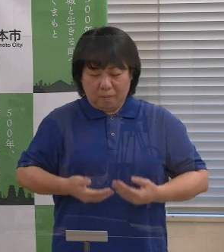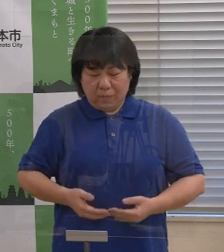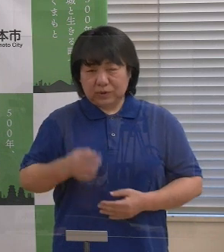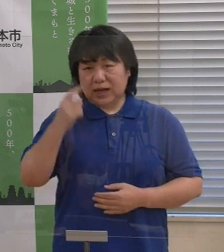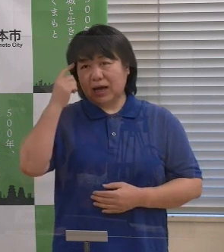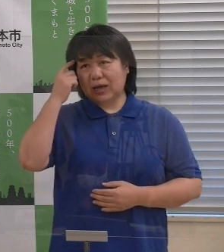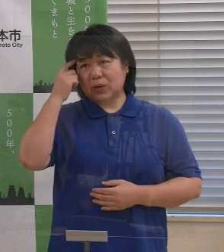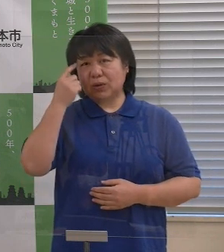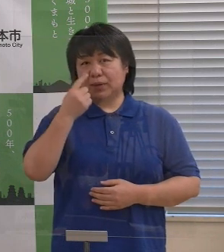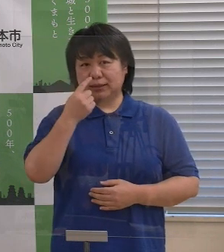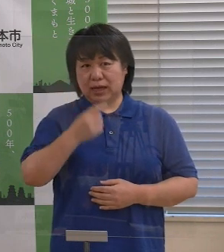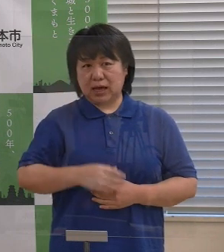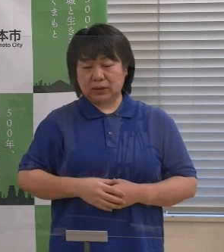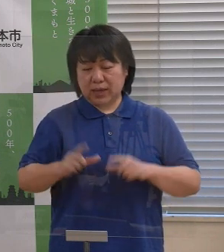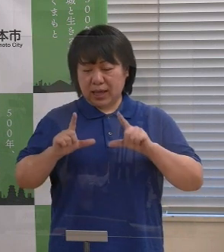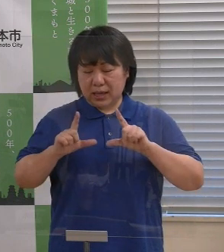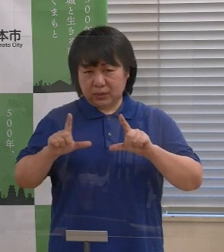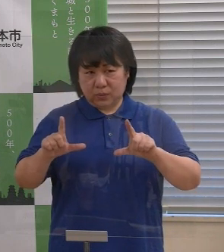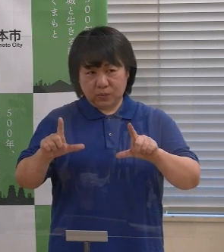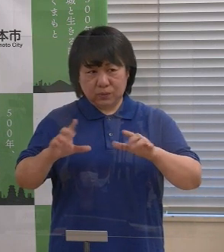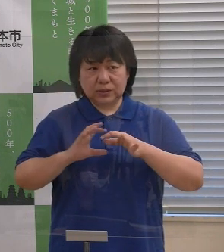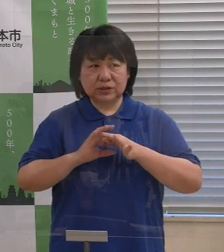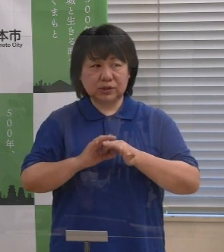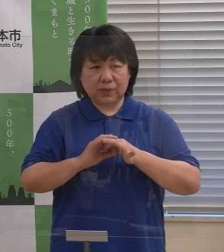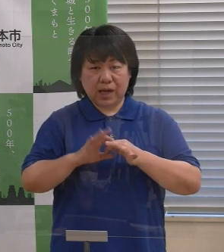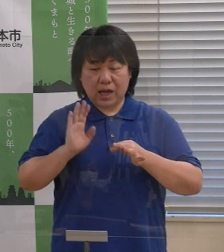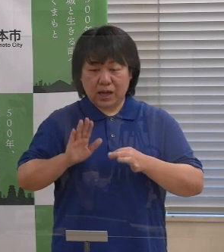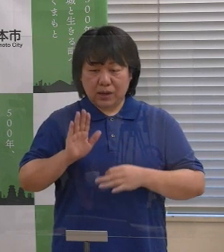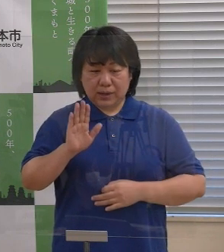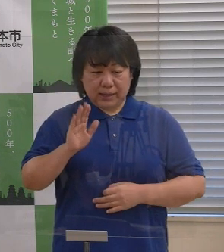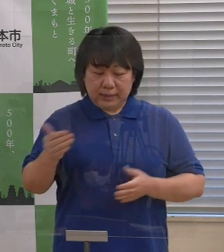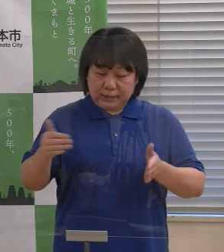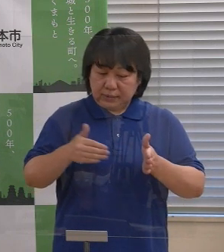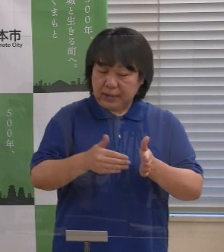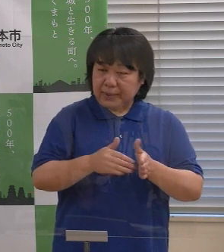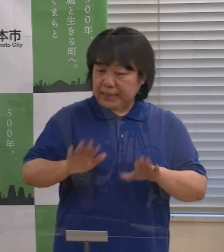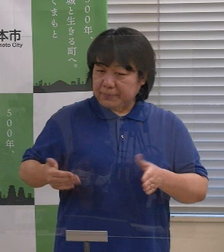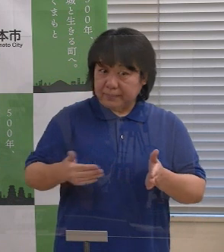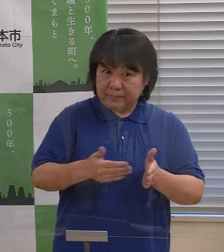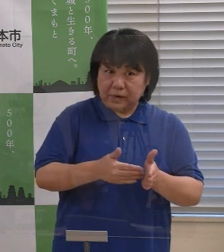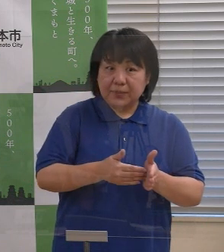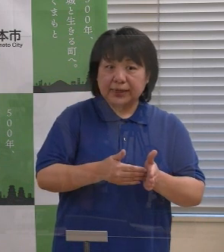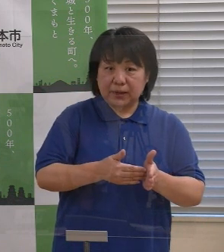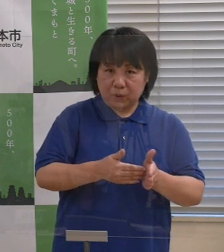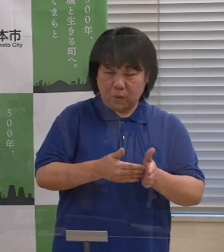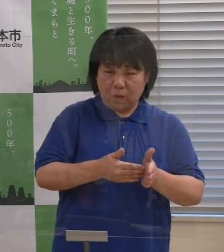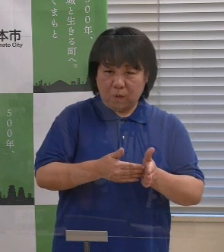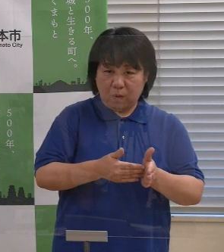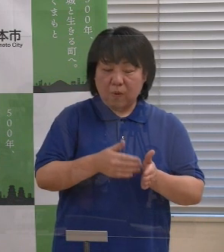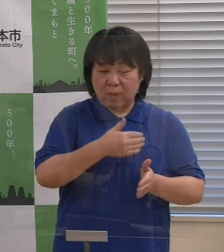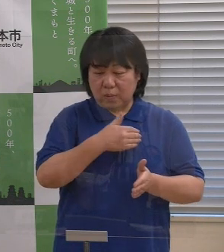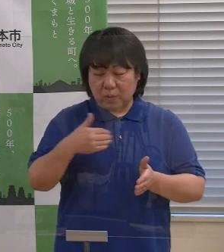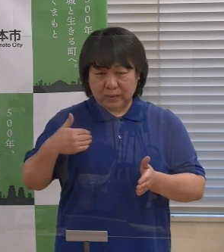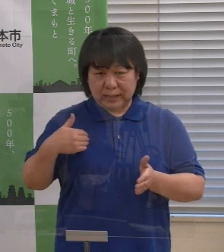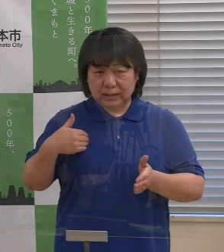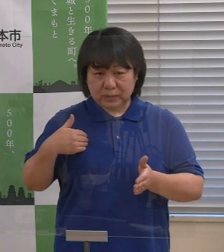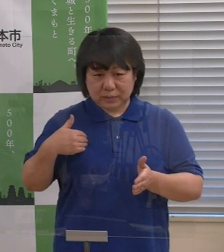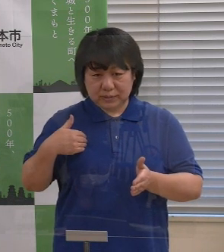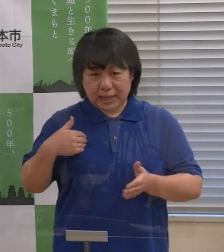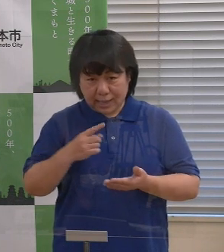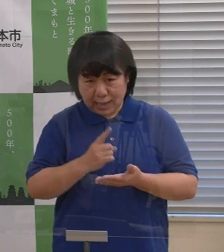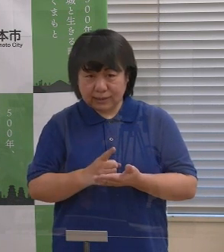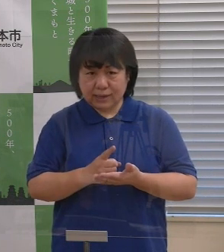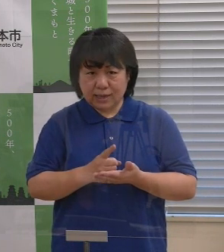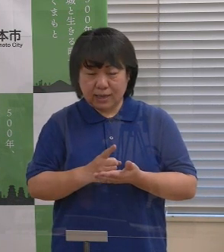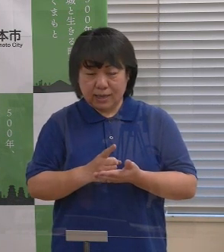ましたので、その公表ということについてはこれまでも、まあ、できるだけ積極的に記